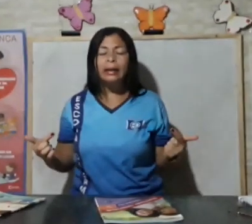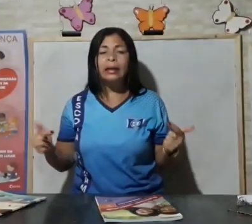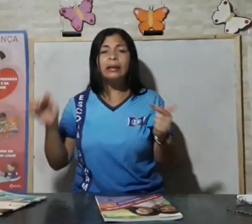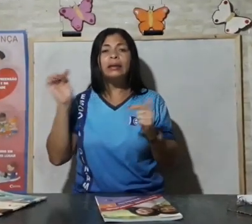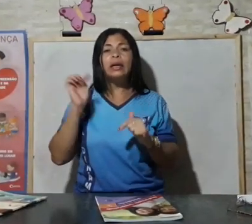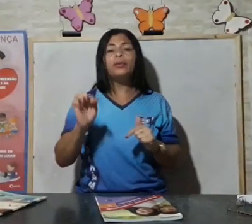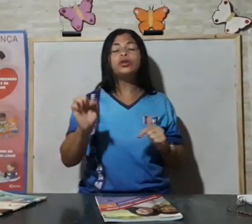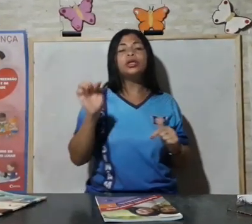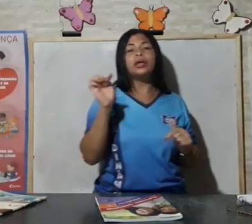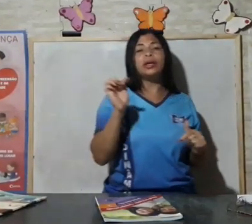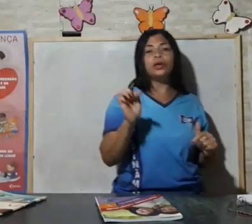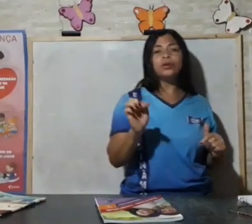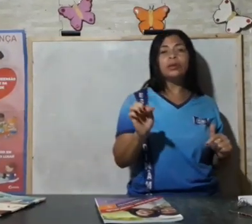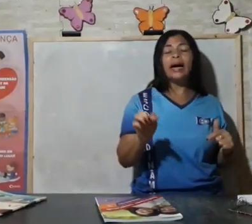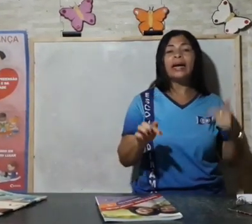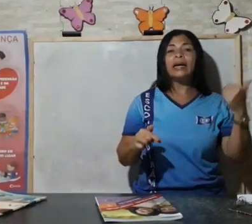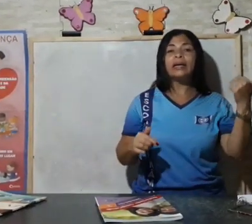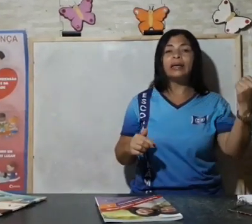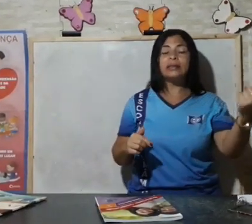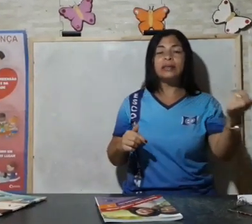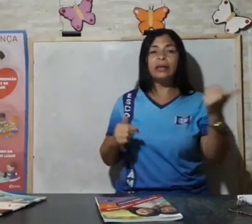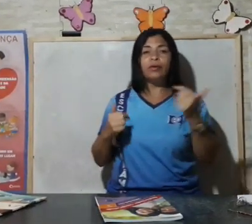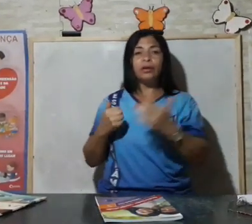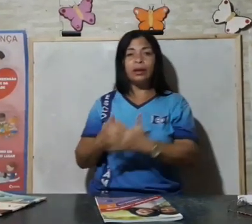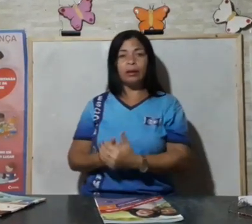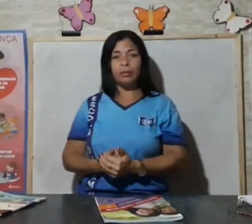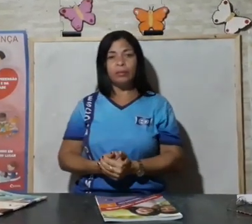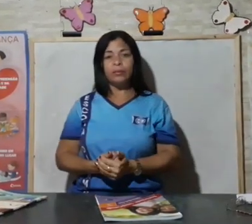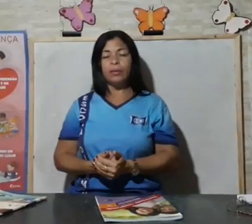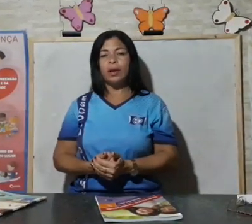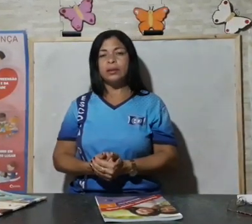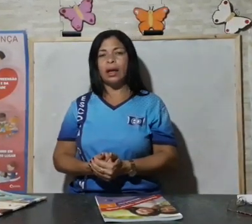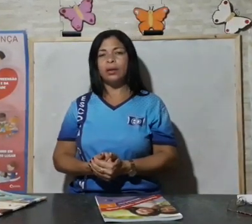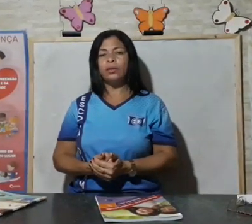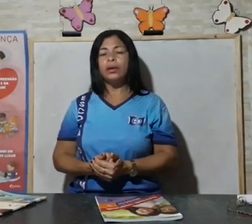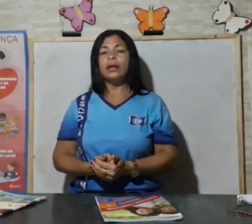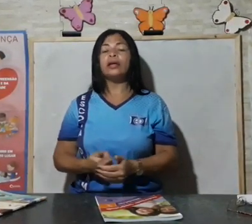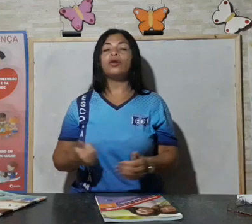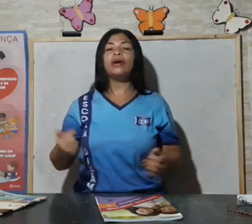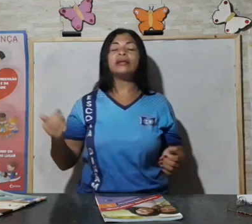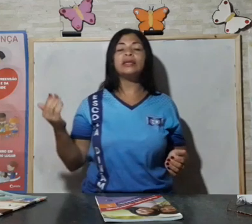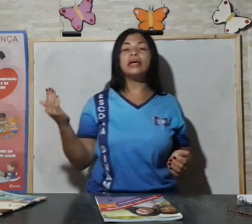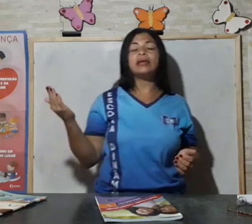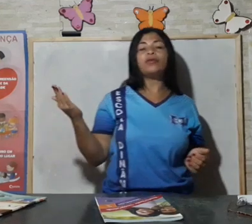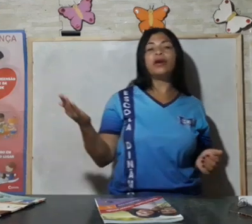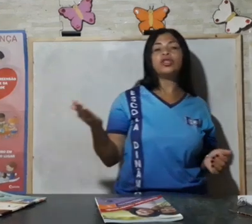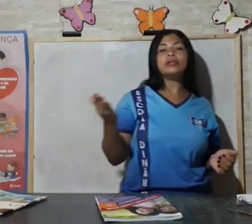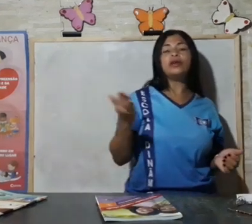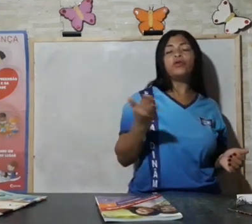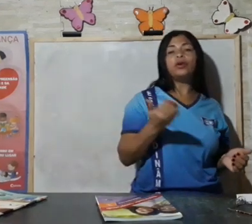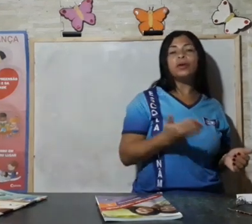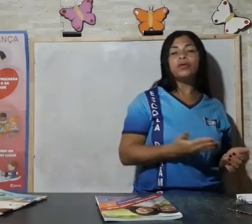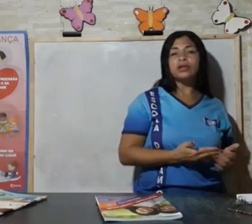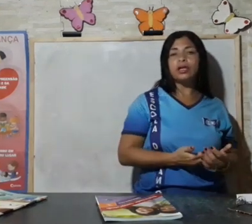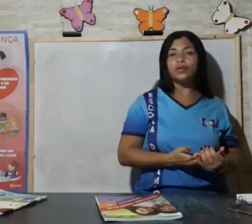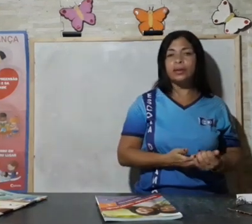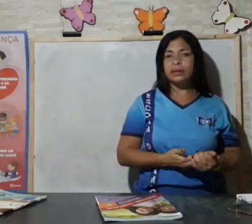que tipos de direitos aquela criança deve ter, certo? Então vai ser através desse filme que vocês vão